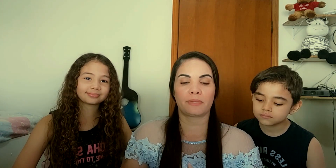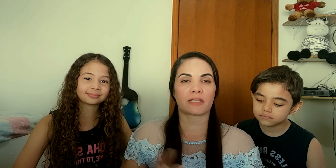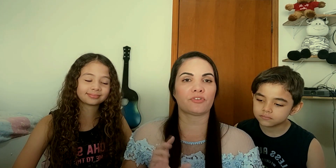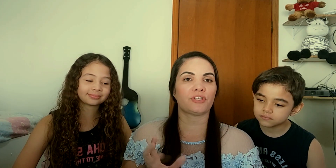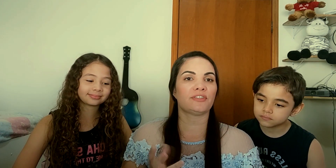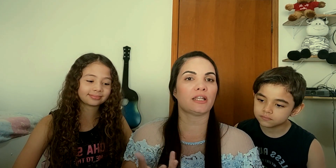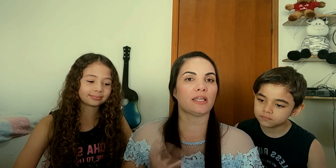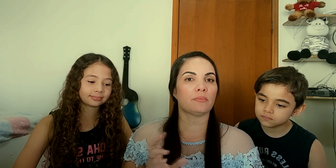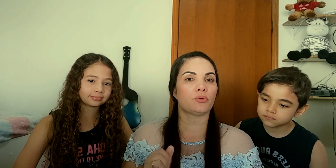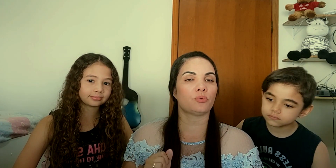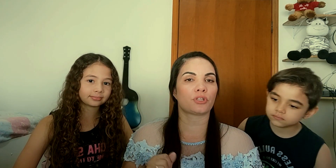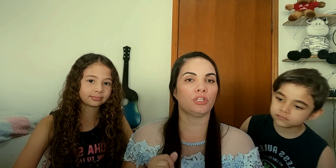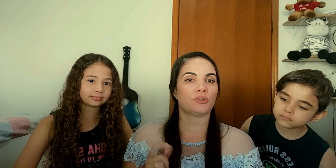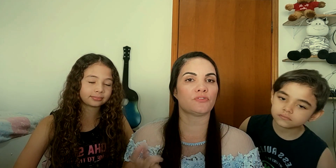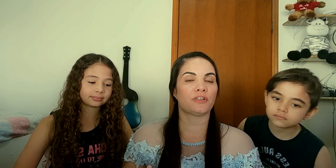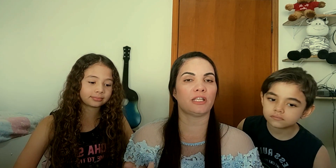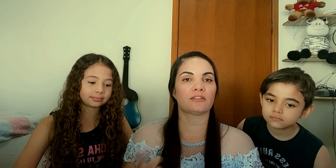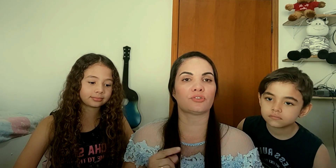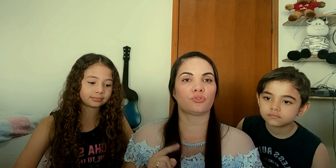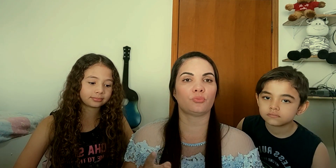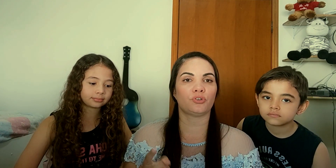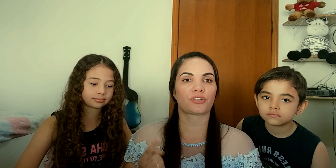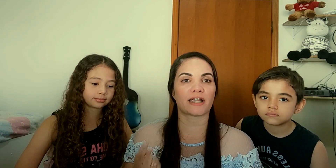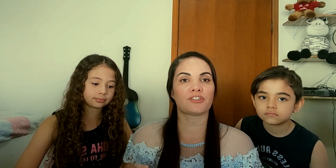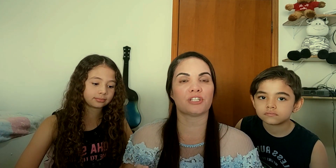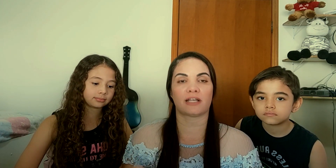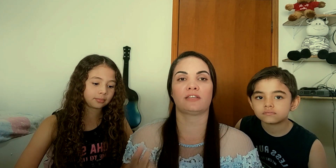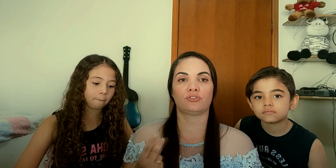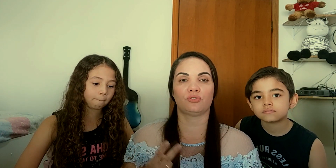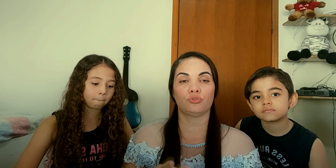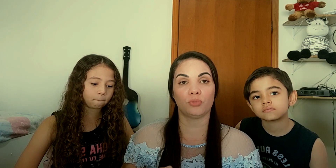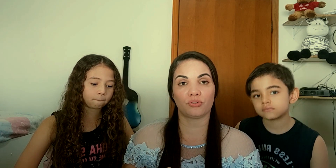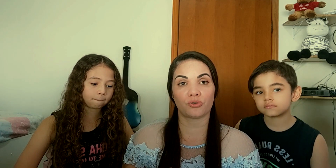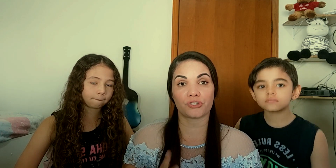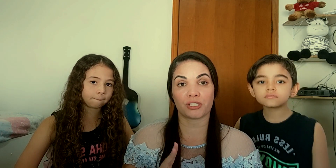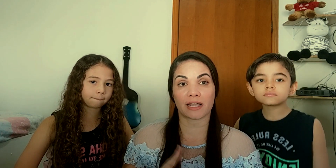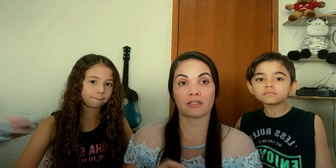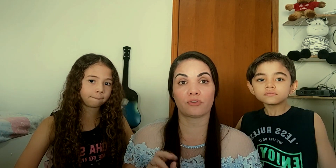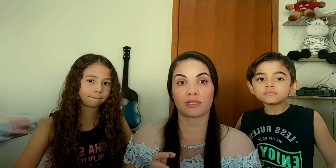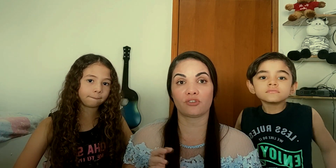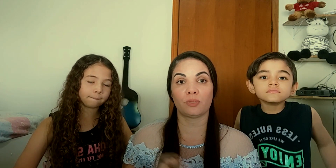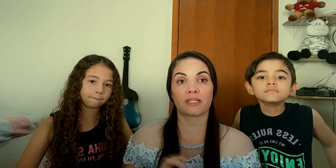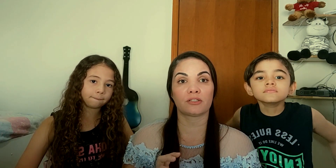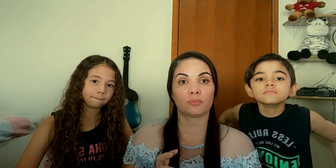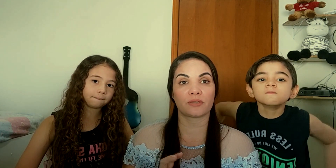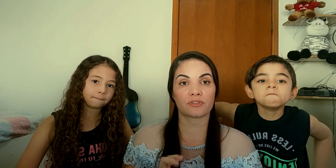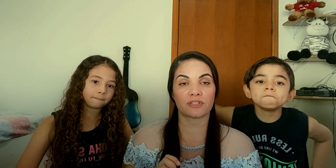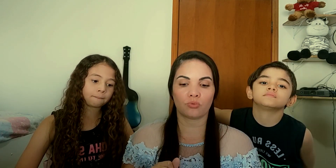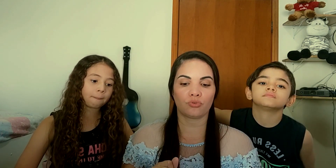Para que vocês relembrem um pouquinho a diferença dos números cardeais e dos números ordinais, eu vou estar explicando para vocês. Os